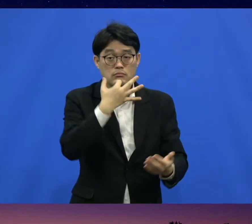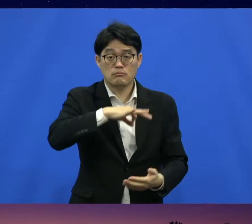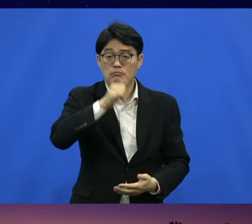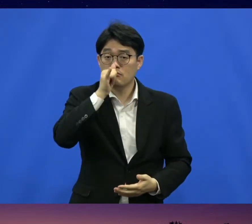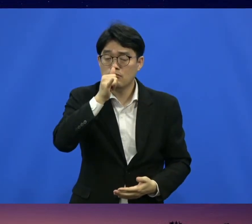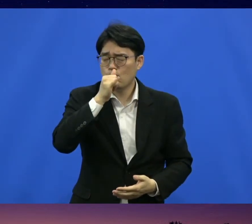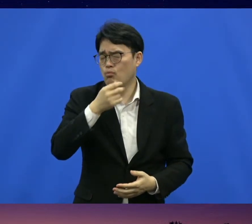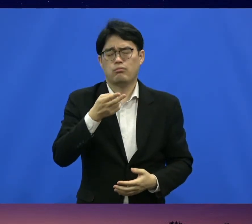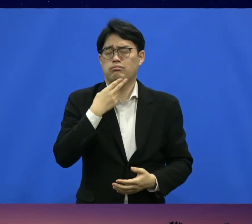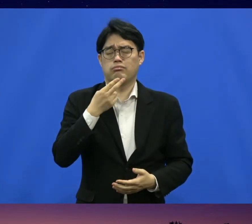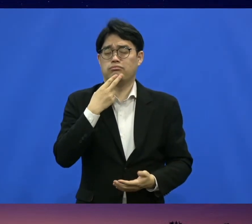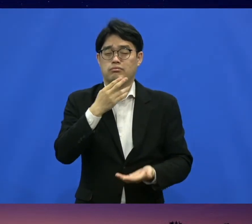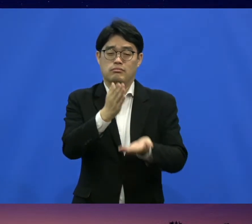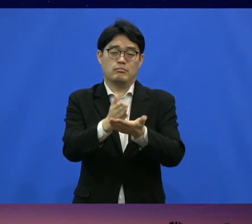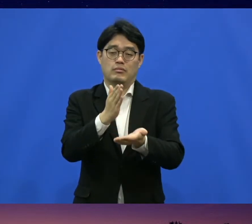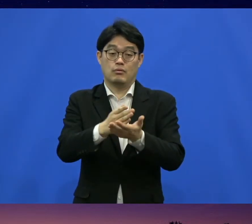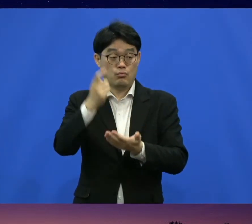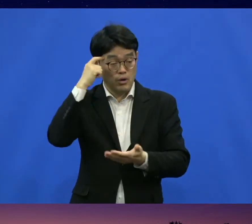못한 것입니다.